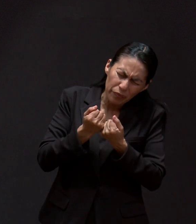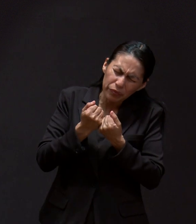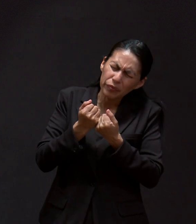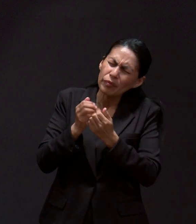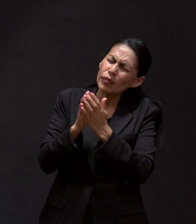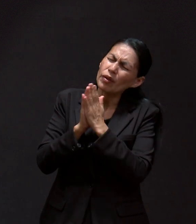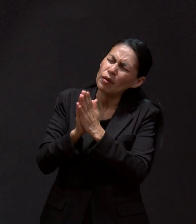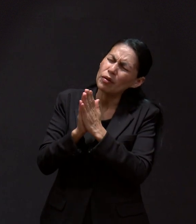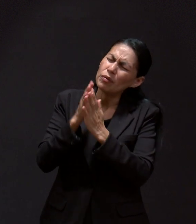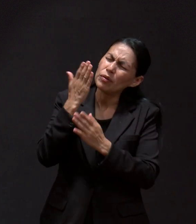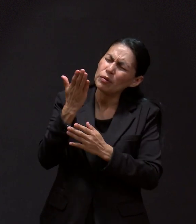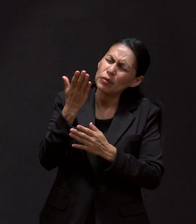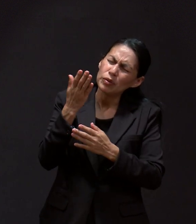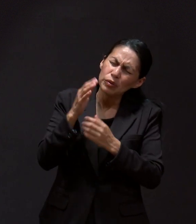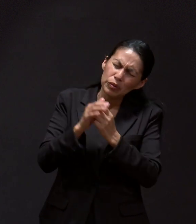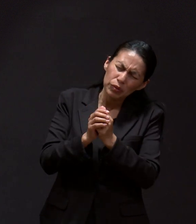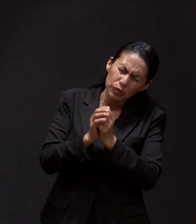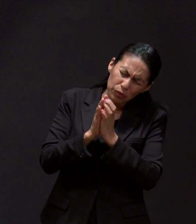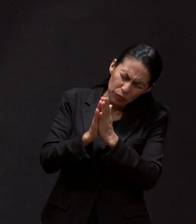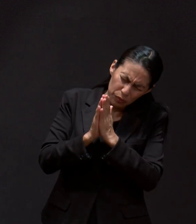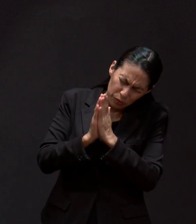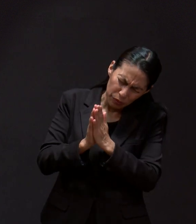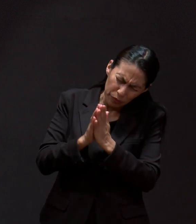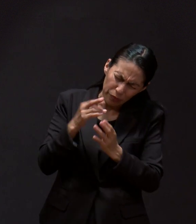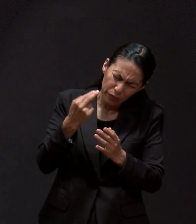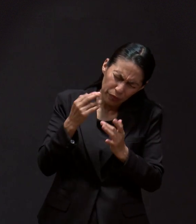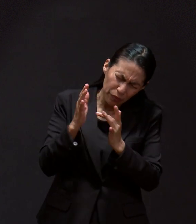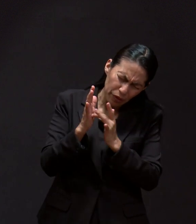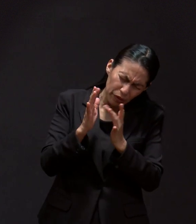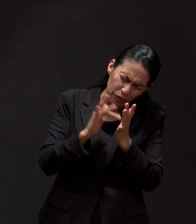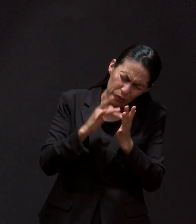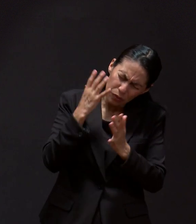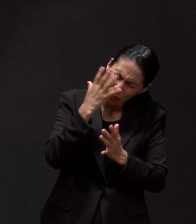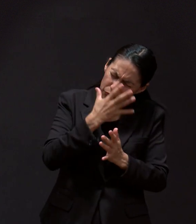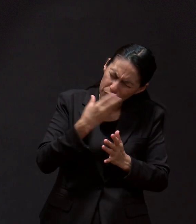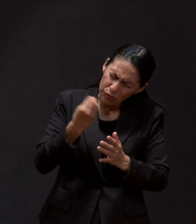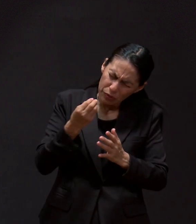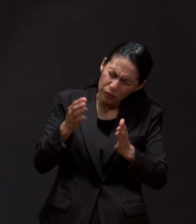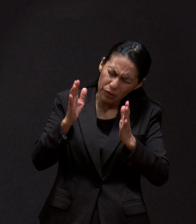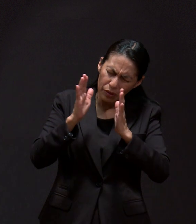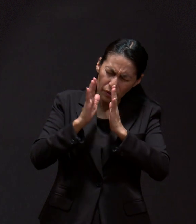salvador oramos en el nombre precioso de cristo jesús